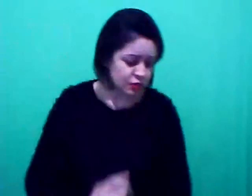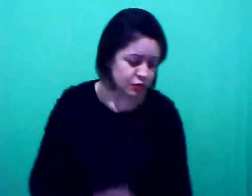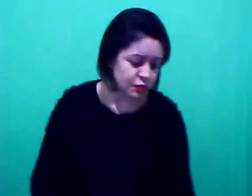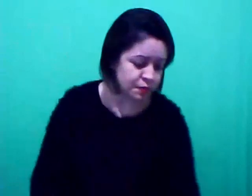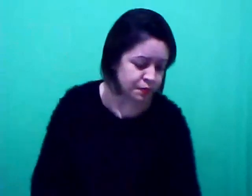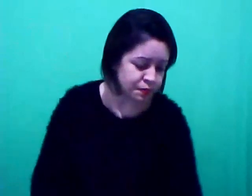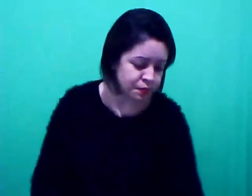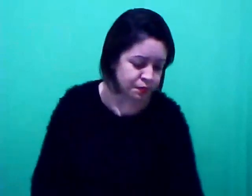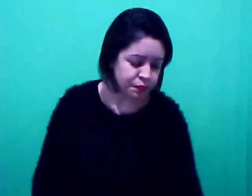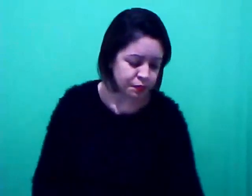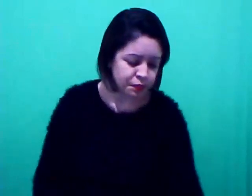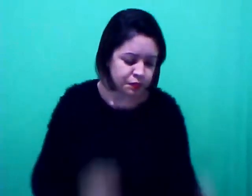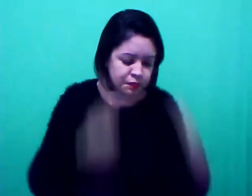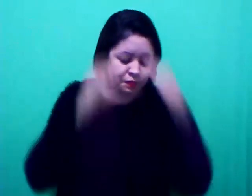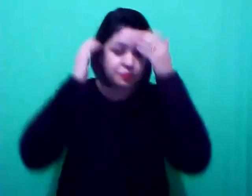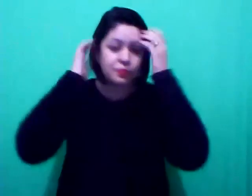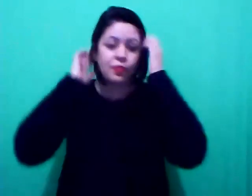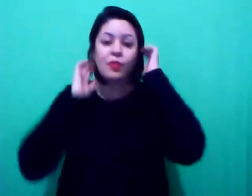gente fazer com que essa pessoa consiga evoluir?